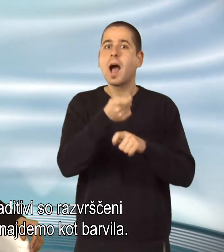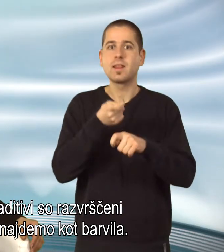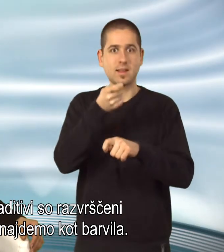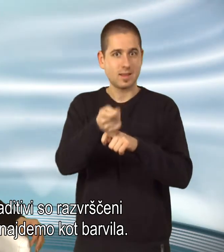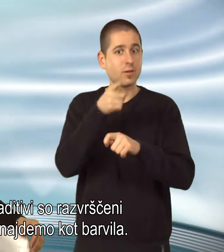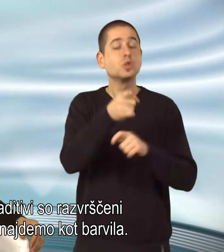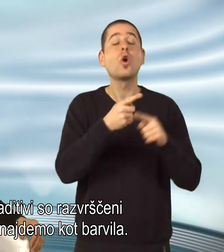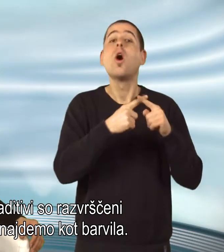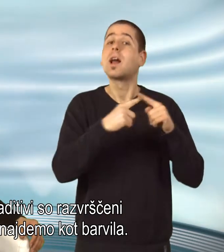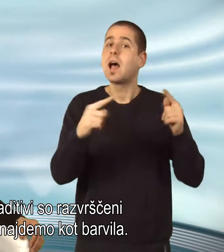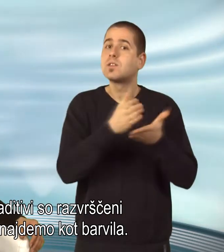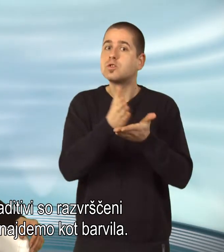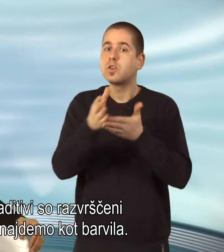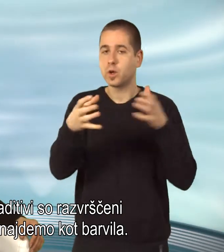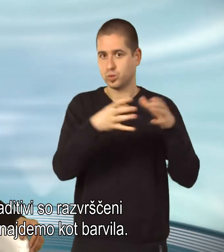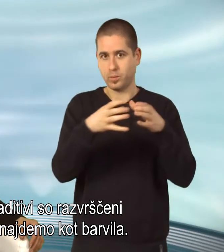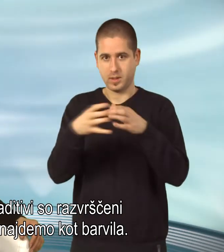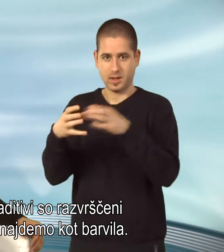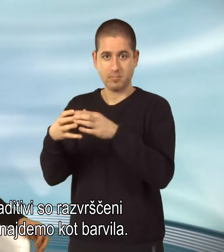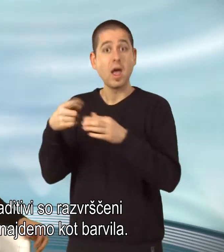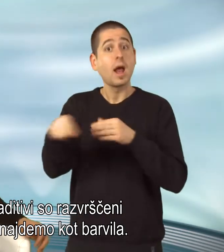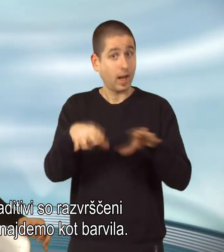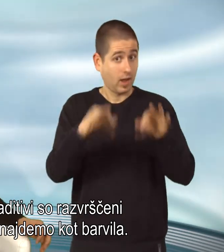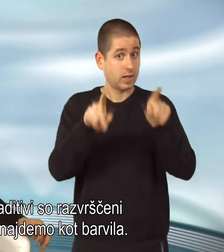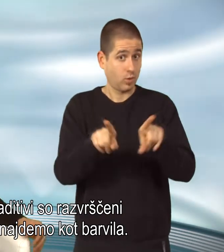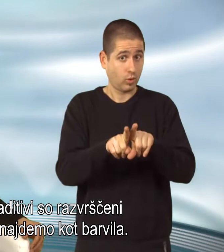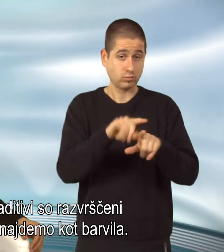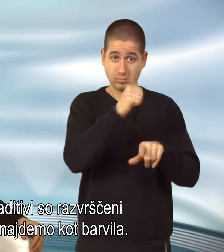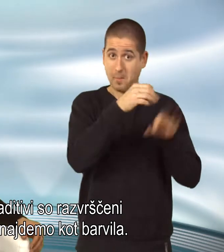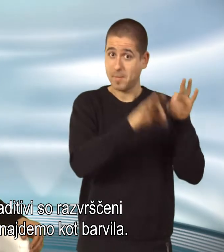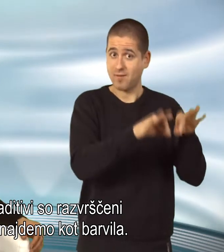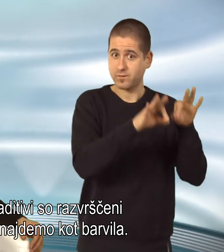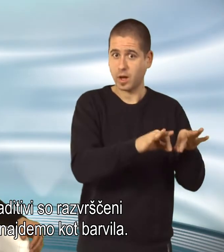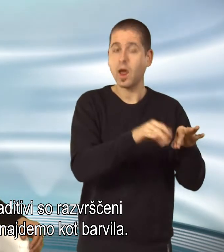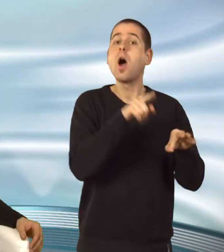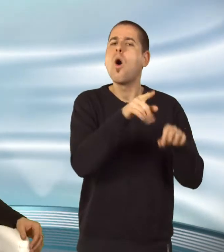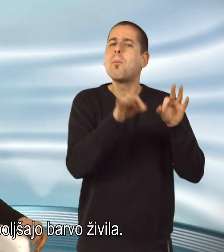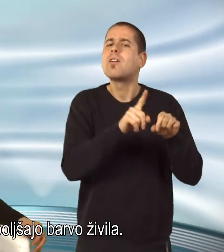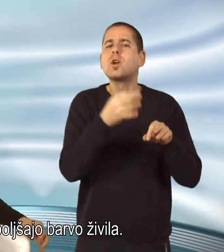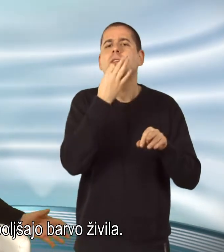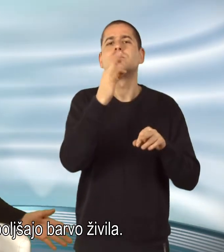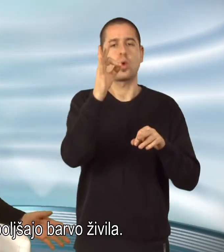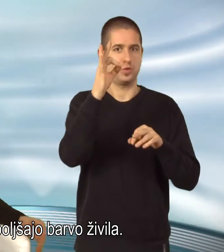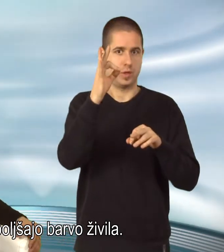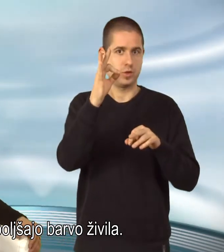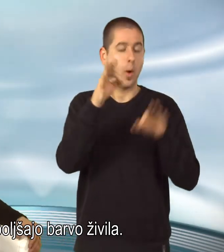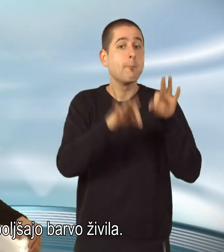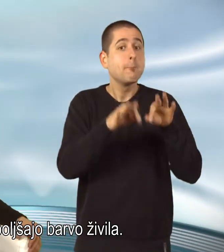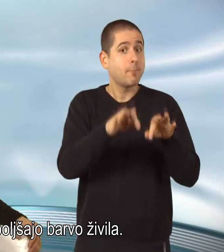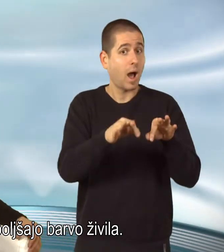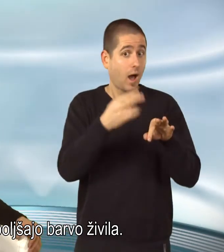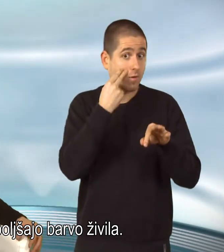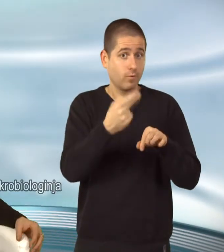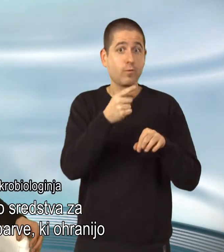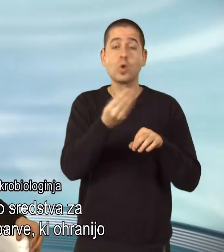Najpogostejši aditivi so razvrščeni v skupine in jih najdemo kot barvila, obarvajo in izboljšajo barvo